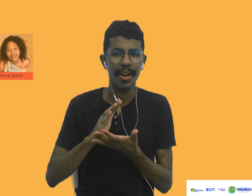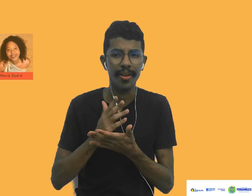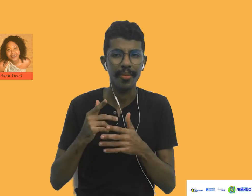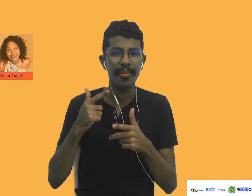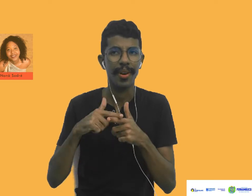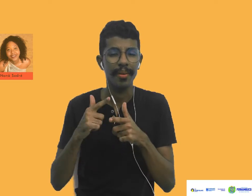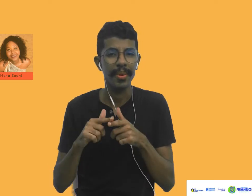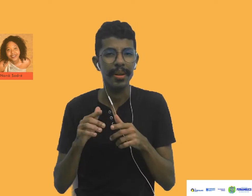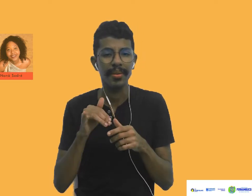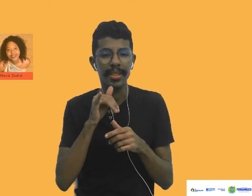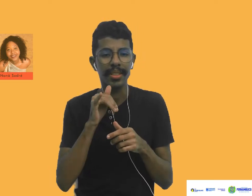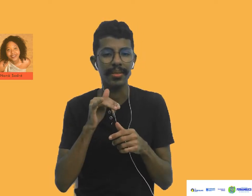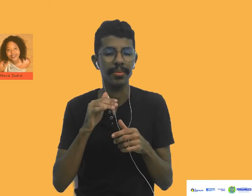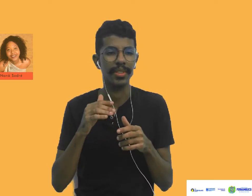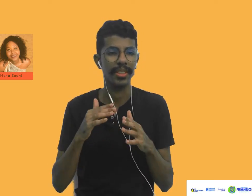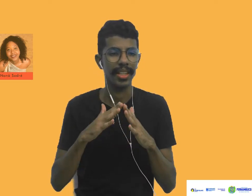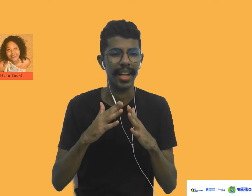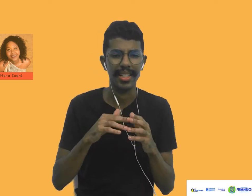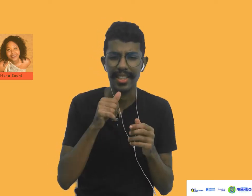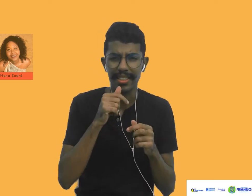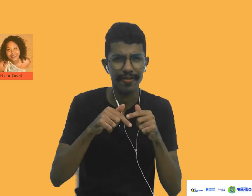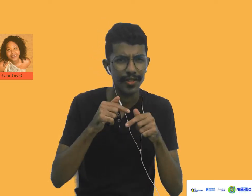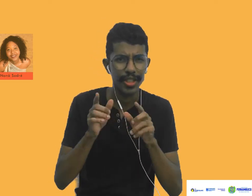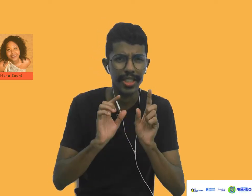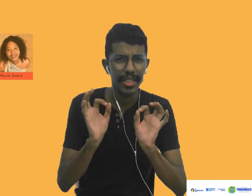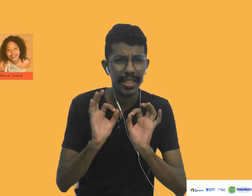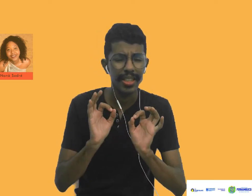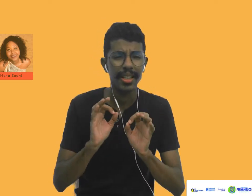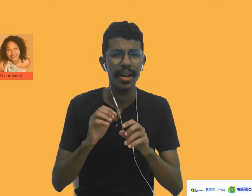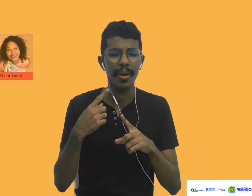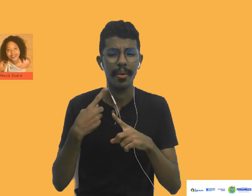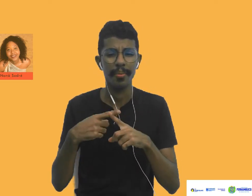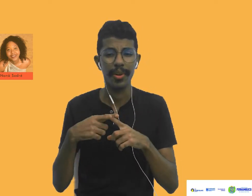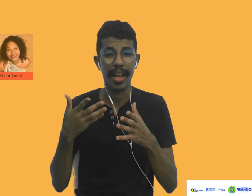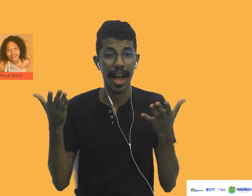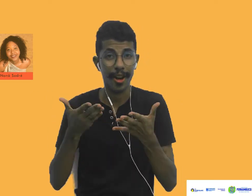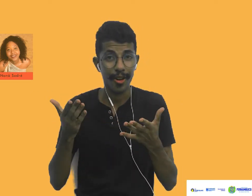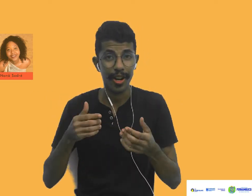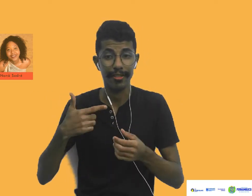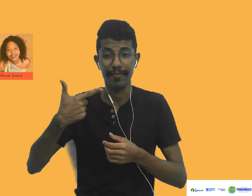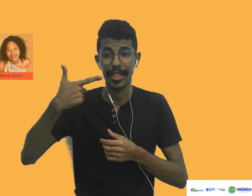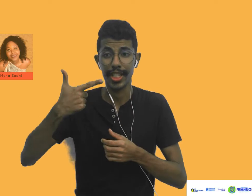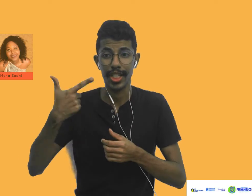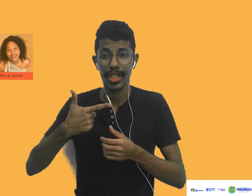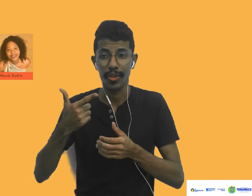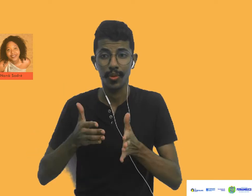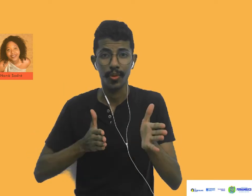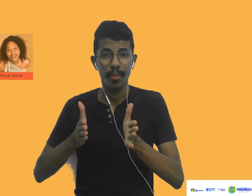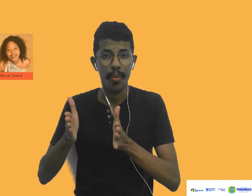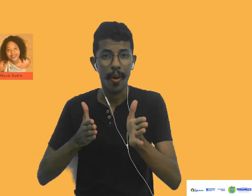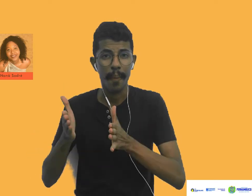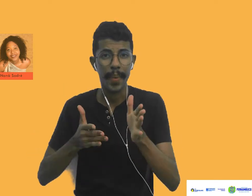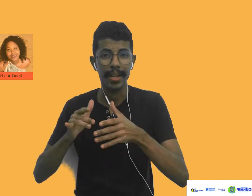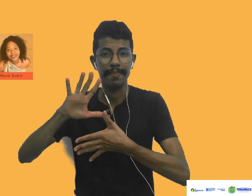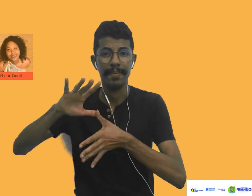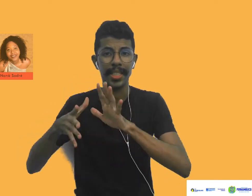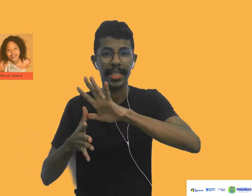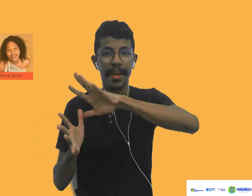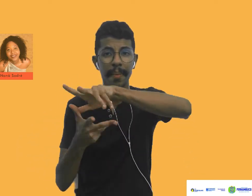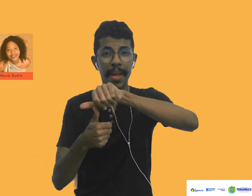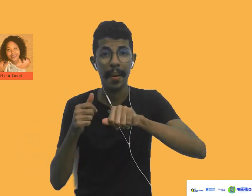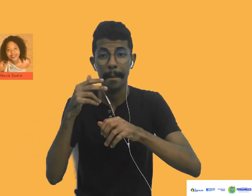porque agora vem aí uma segunda onda, que parece que é a continuidade da primeira,